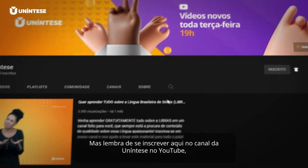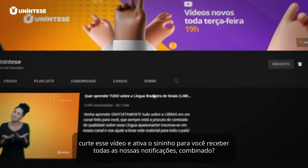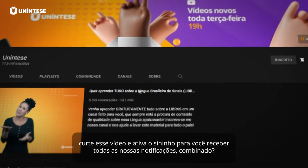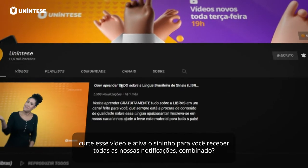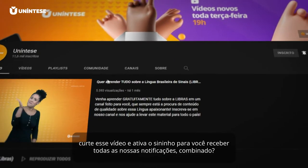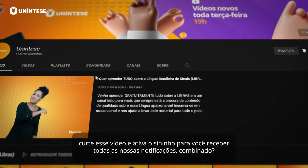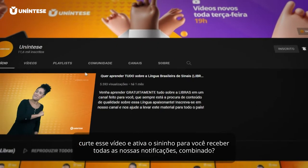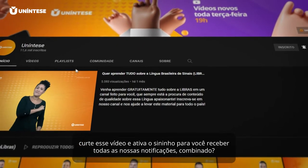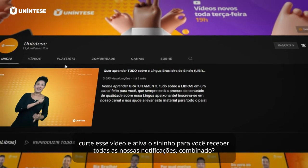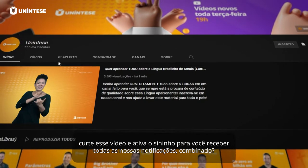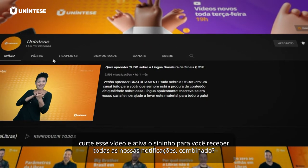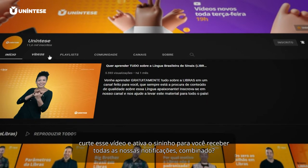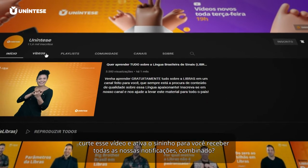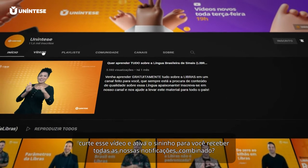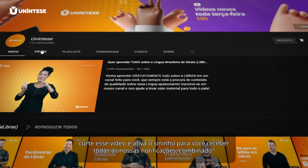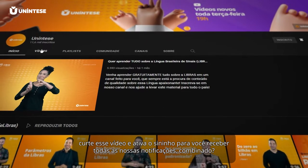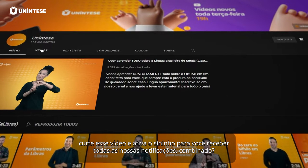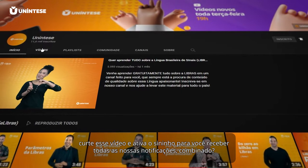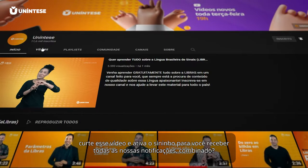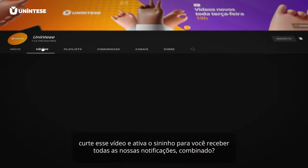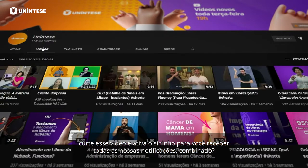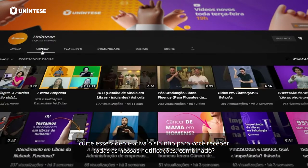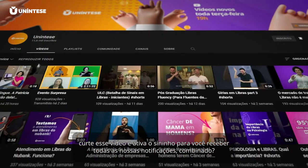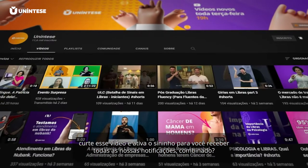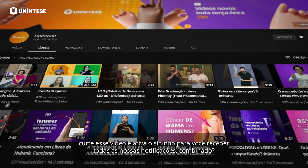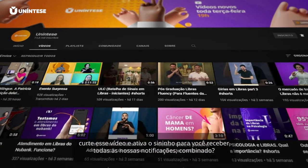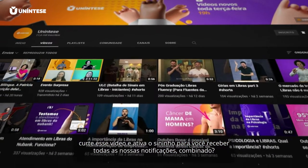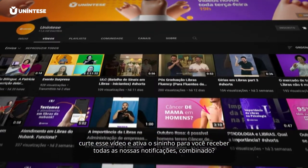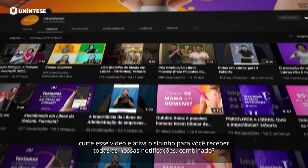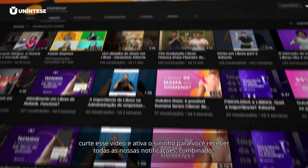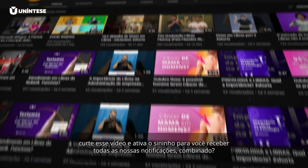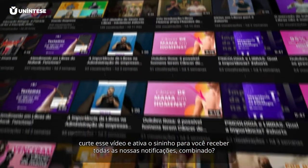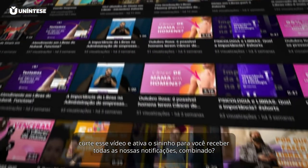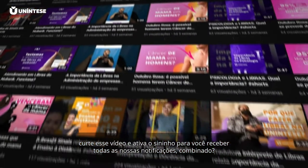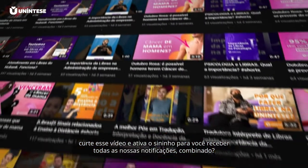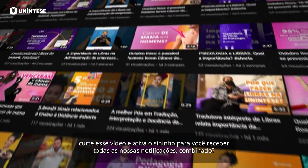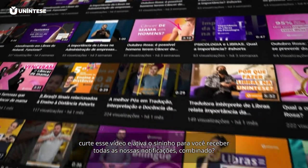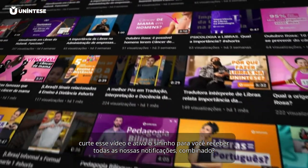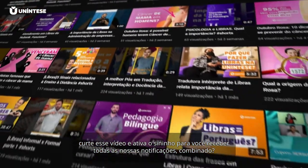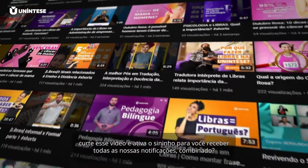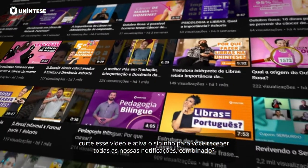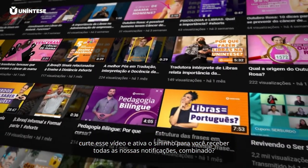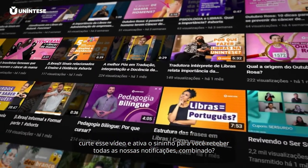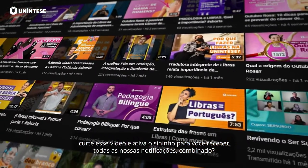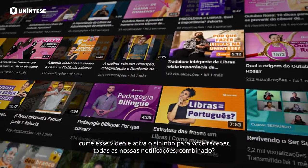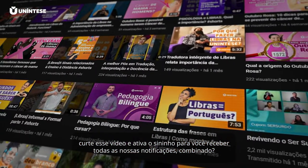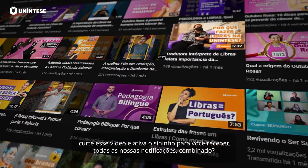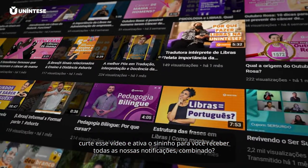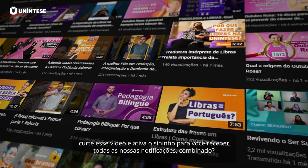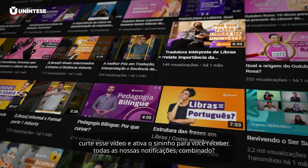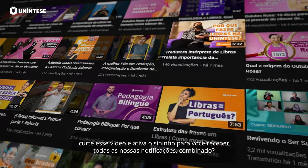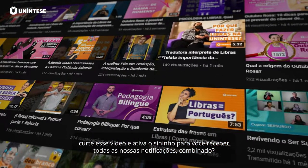curte esse vídeo e ativa o sininho para você receber todas as nossas notificações. Combinado?